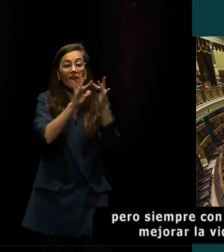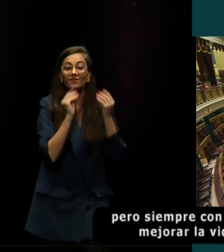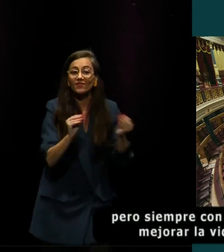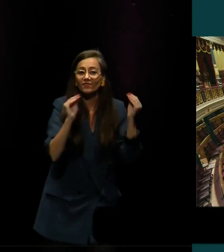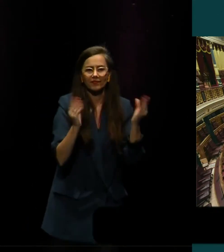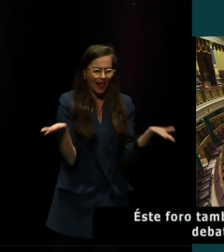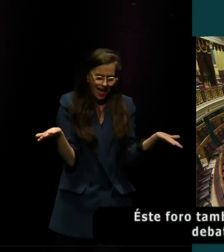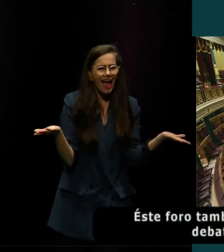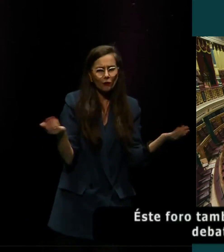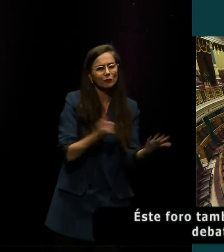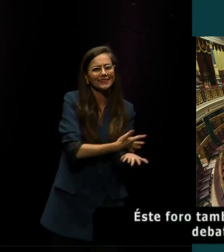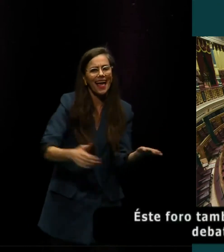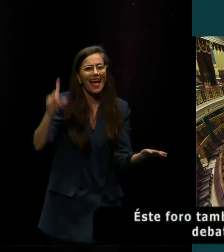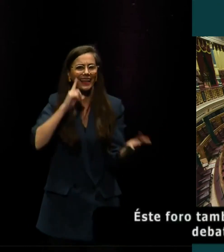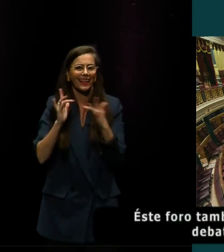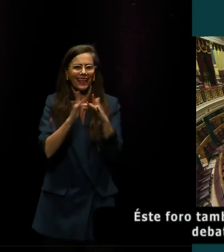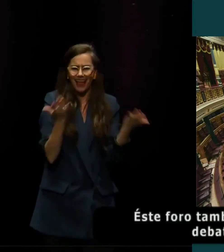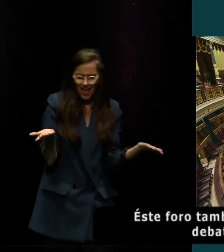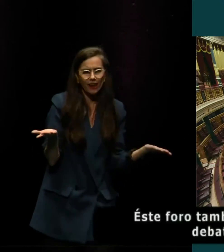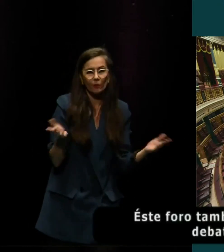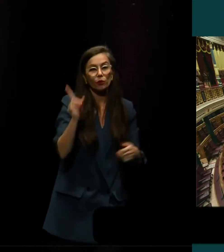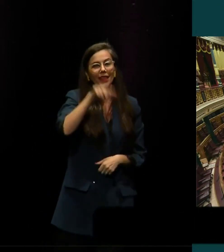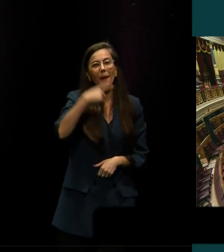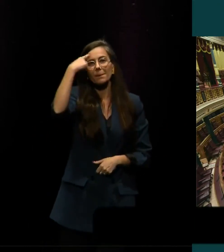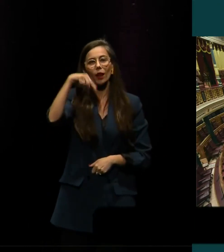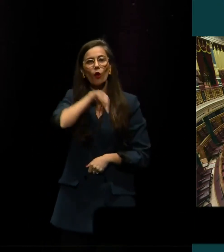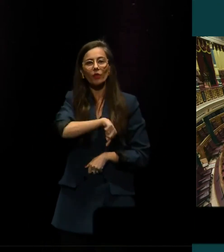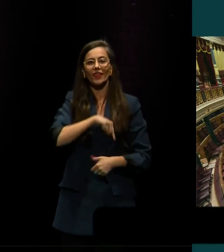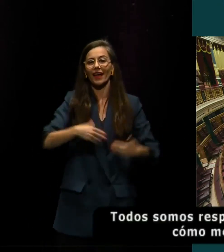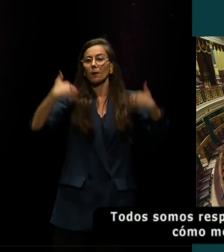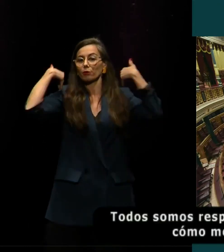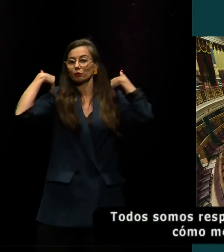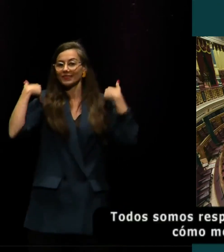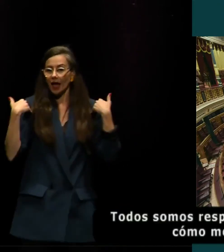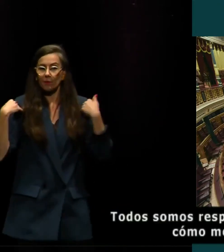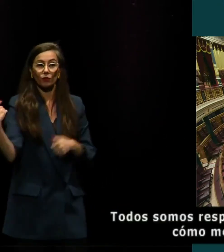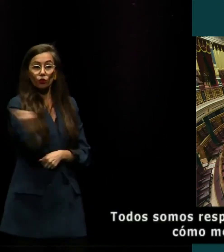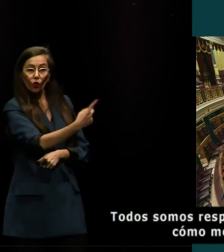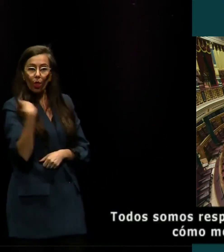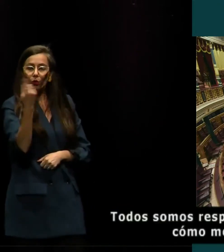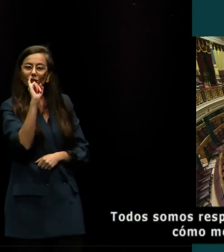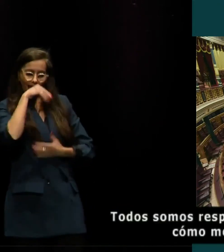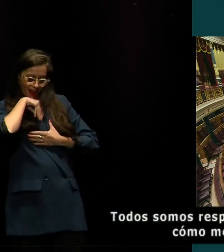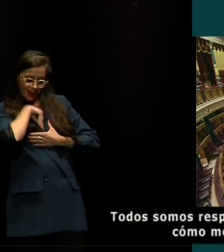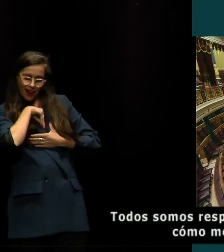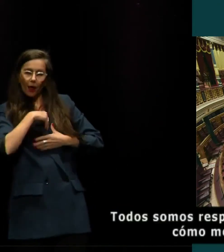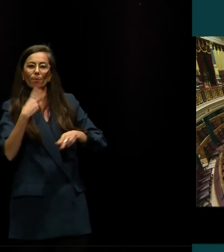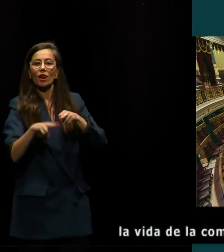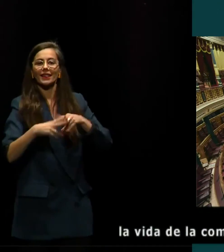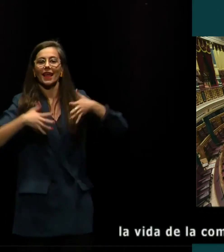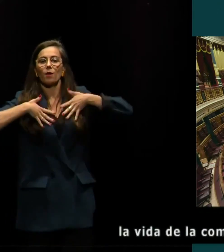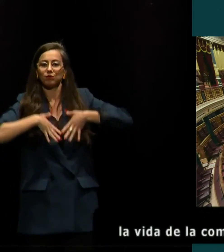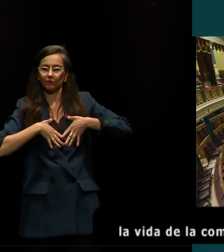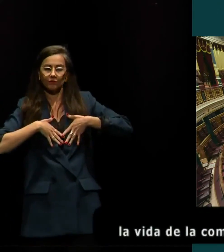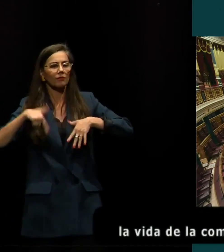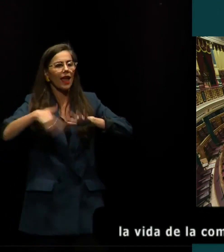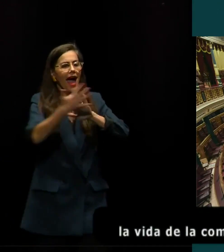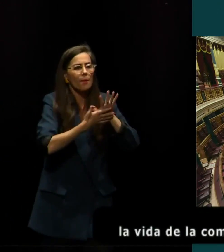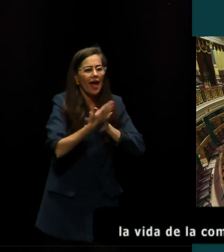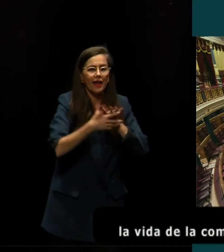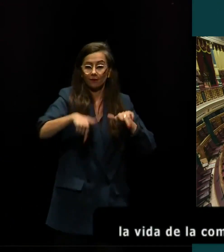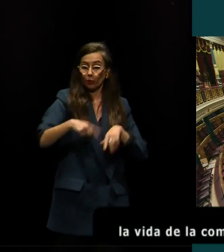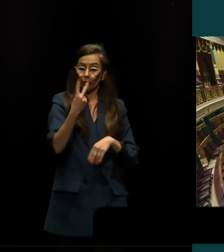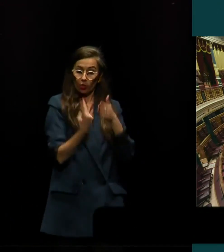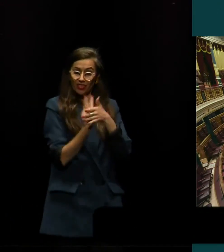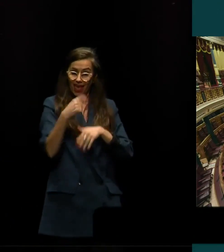sorda. También es verdad que esto es un foro lúdico para poder pasar buenos momentos, pero sin olvidar esa responsabilidad que